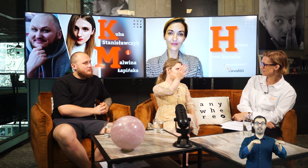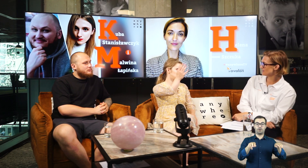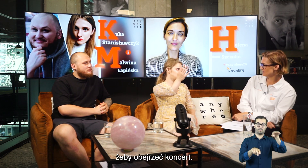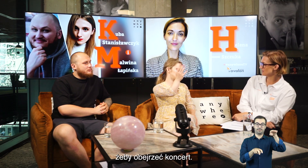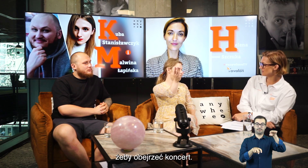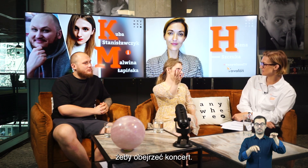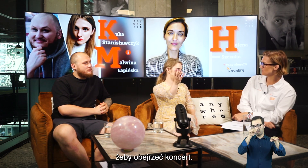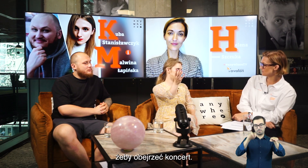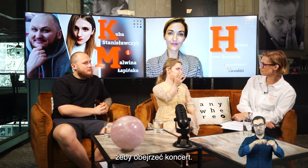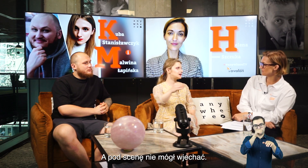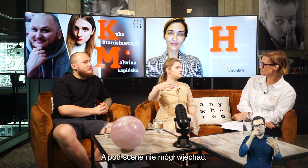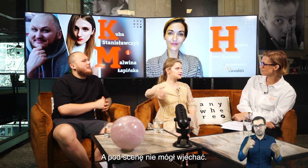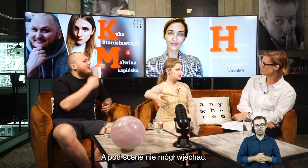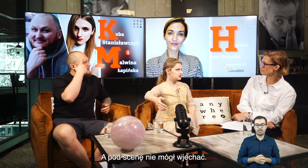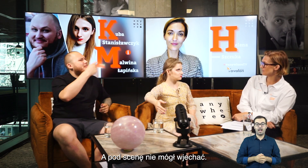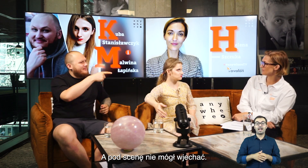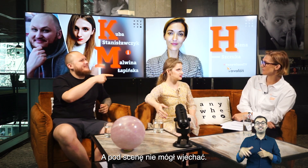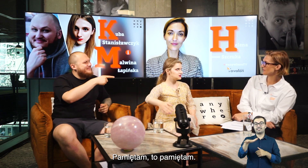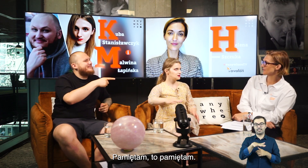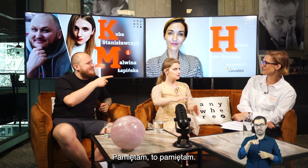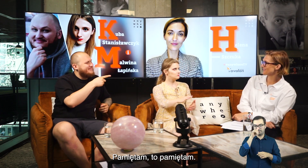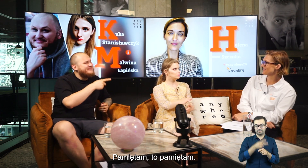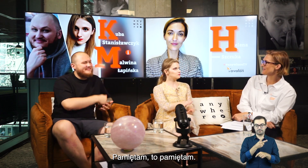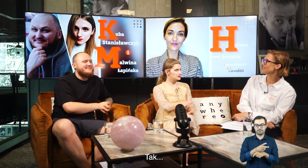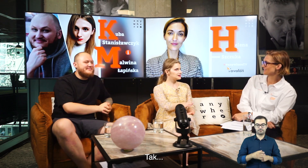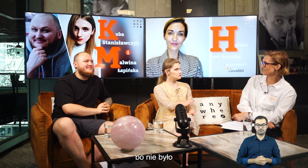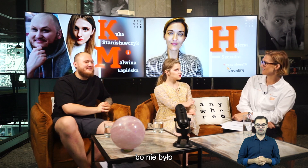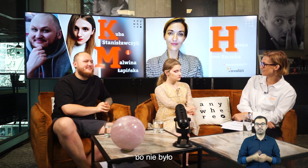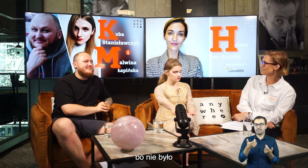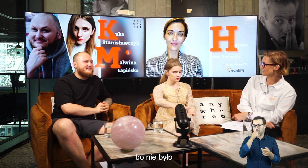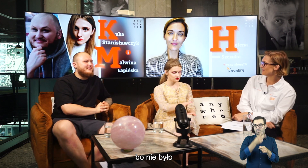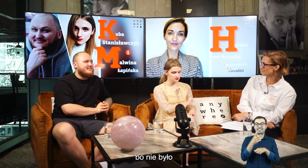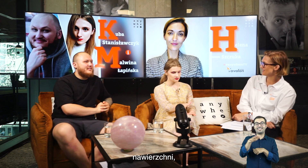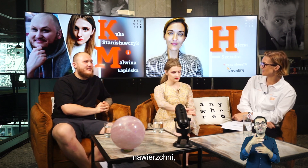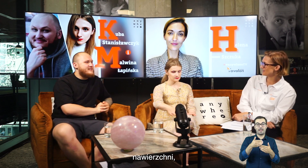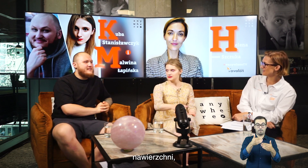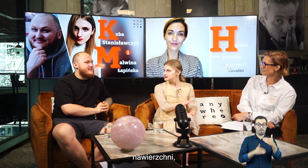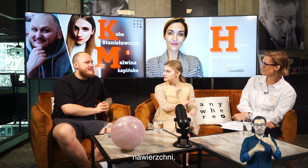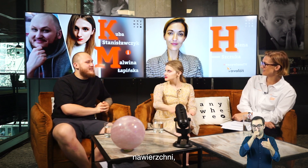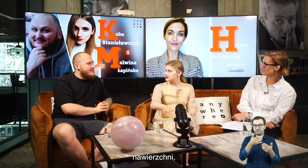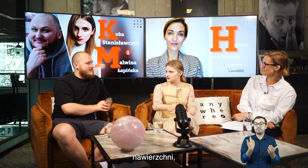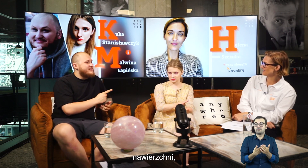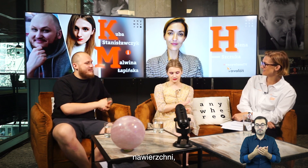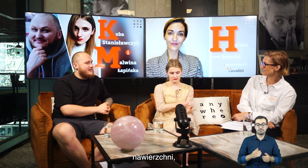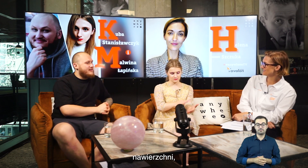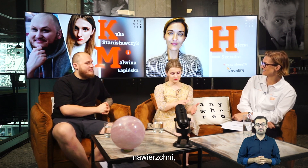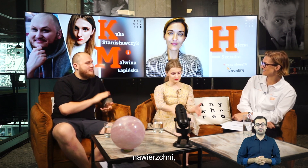może wejść, żeby obejrzeć koncert, a pod scenę nie mógł wejść. Pamiętam to, tak. Tak, bo nie było, nie było